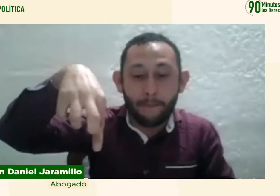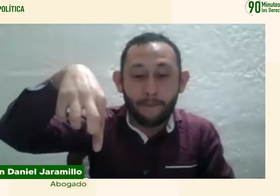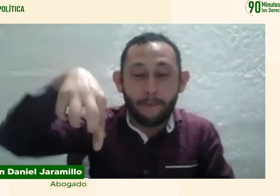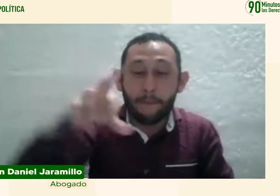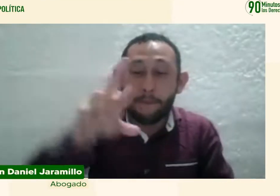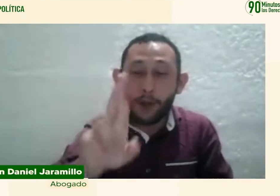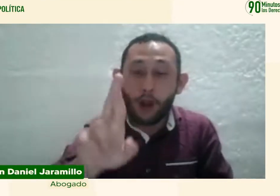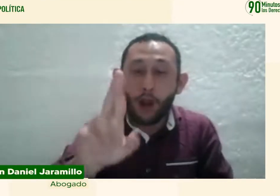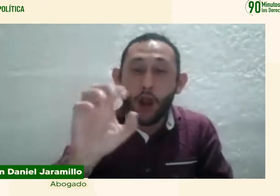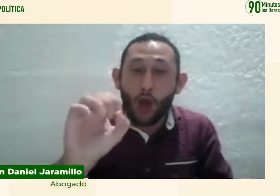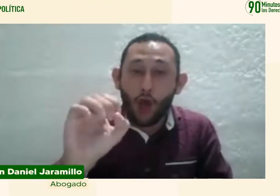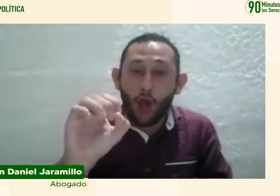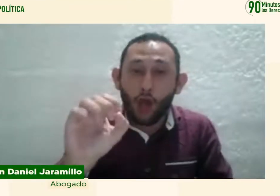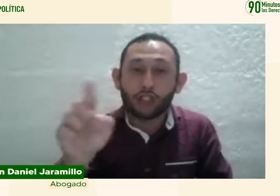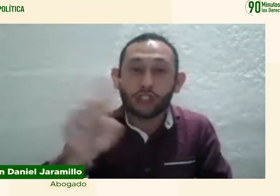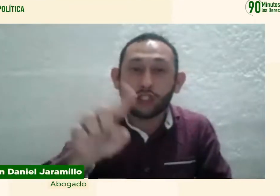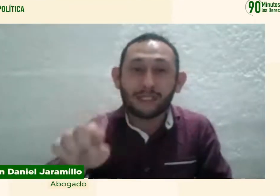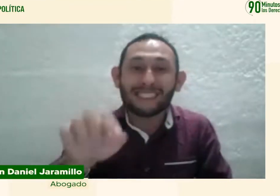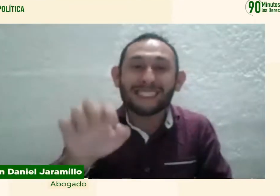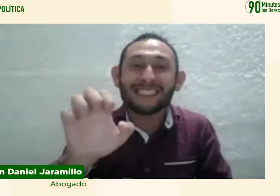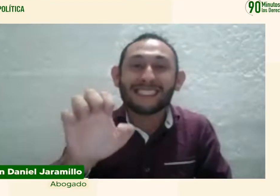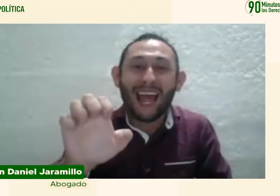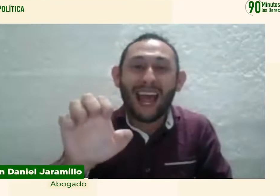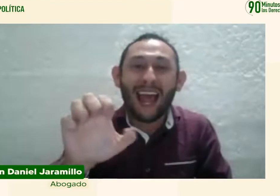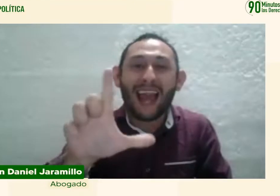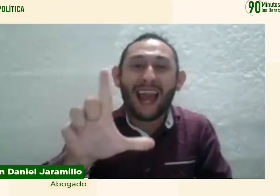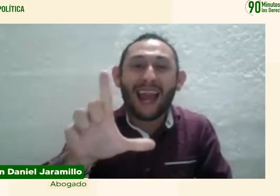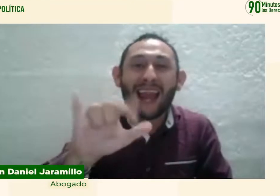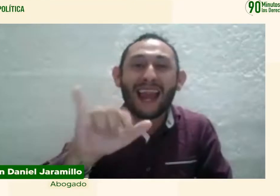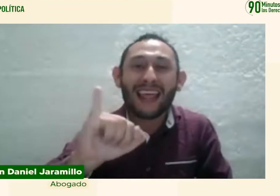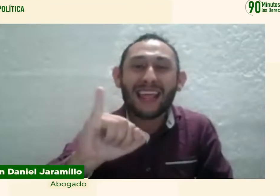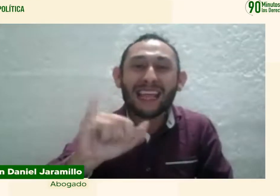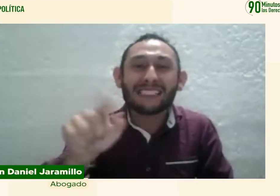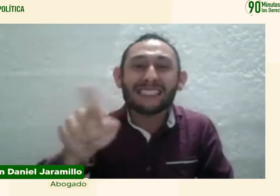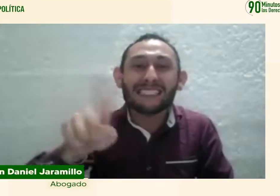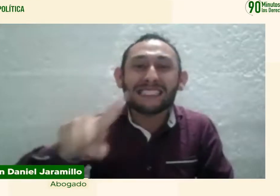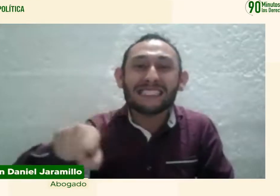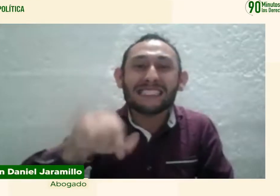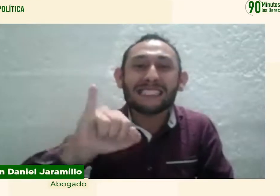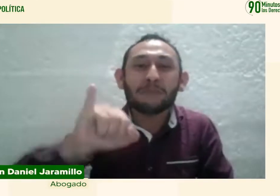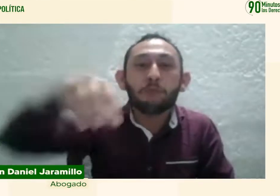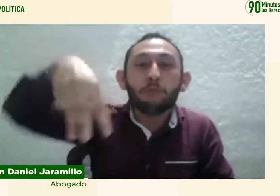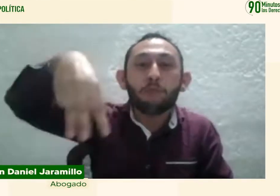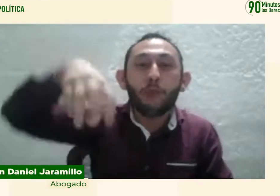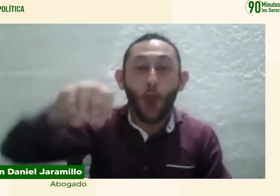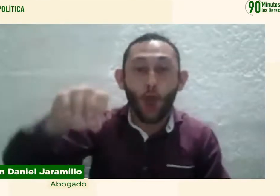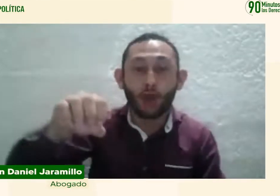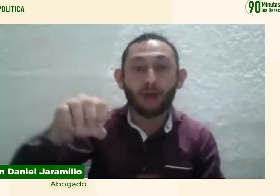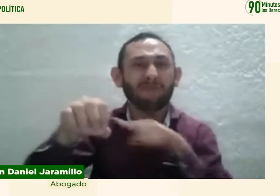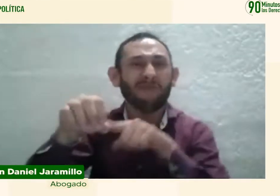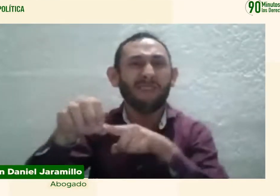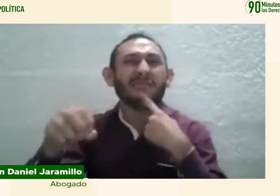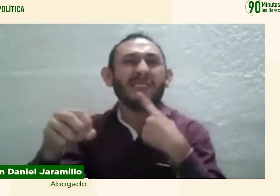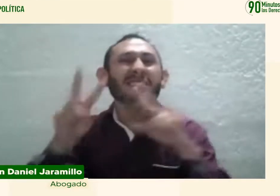país democrático y la idea es que no sé no sé realice